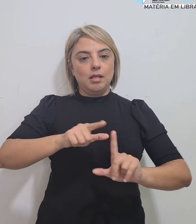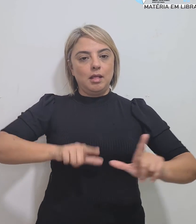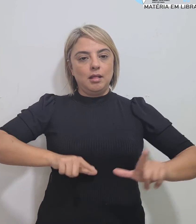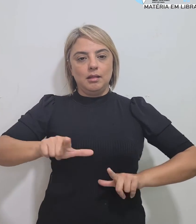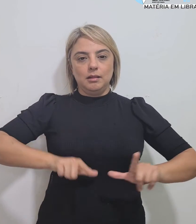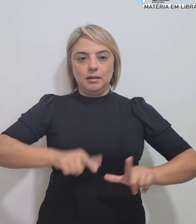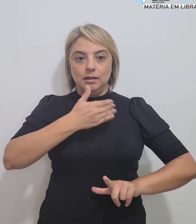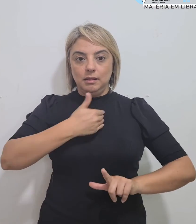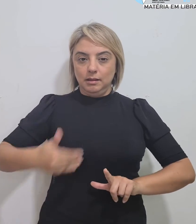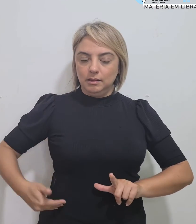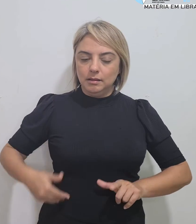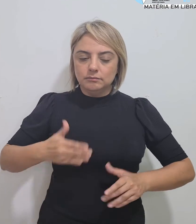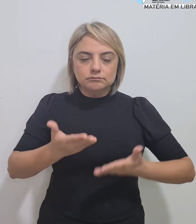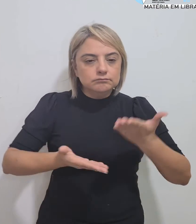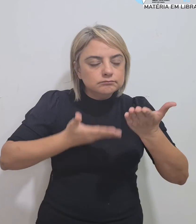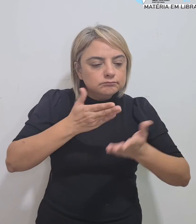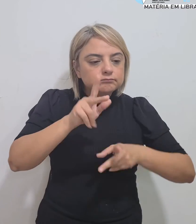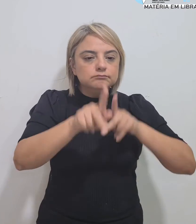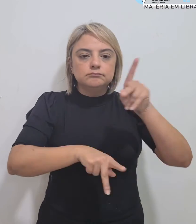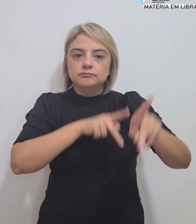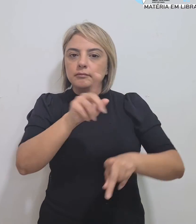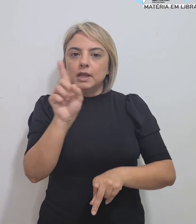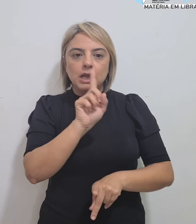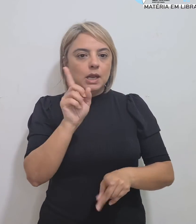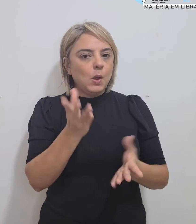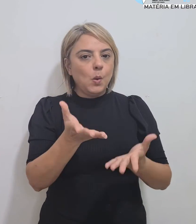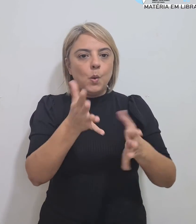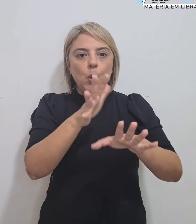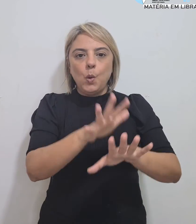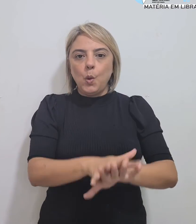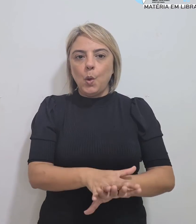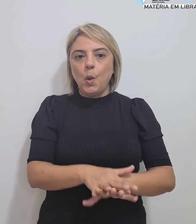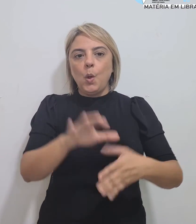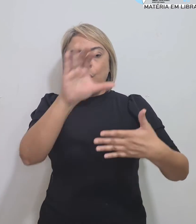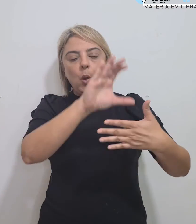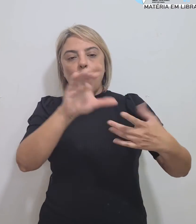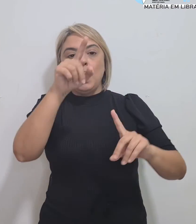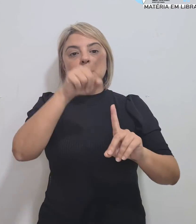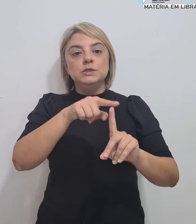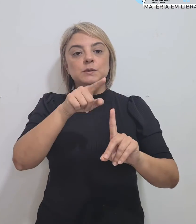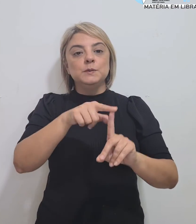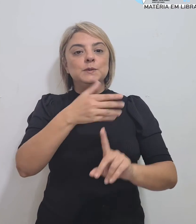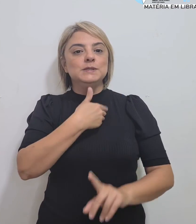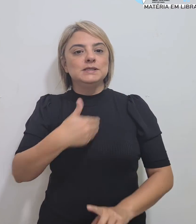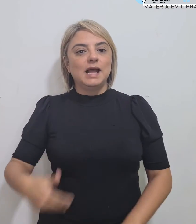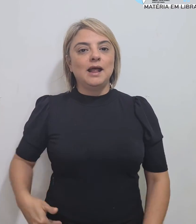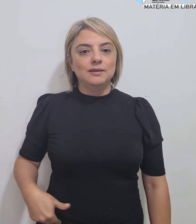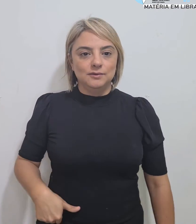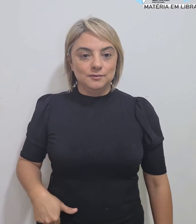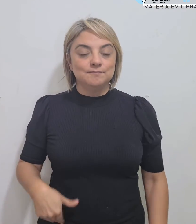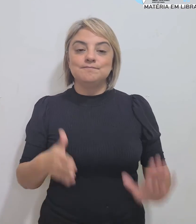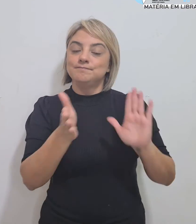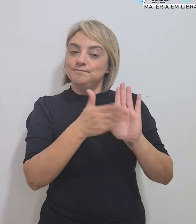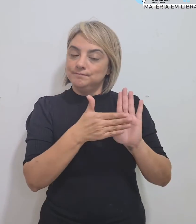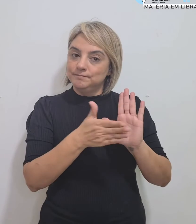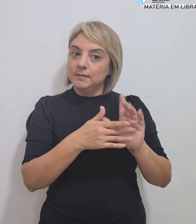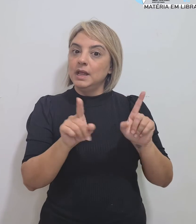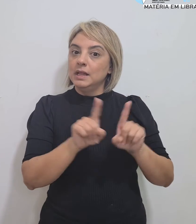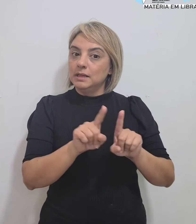sobretudo os que atendem a população, não estarão incluídos no rol dos cargos típicos de Estado. A proposta também dá